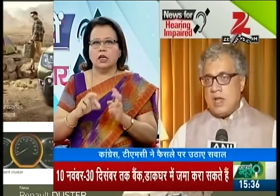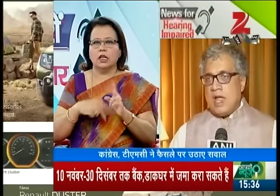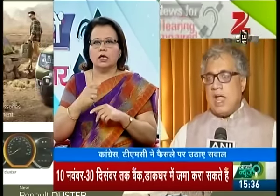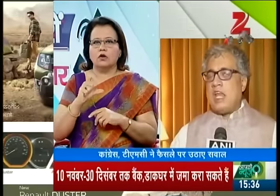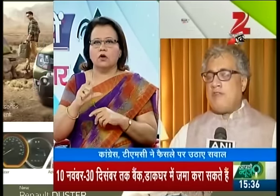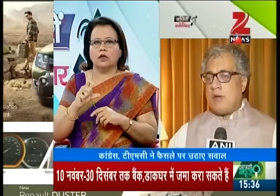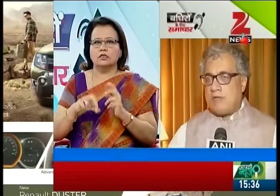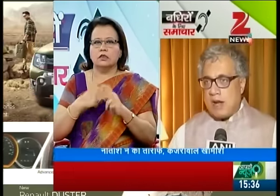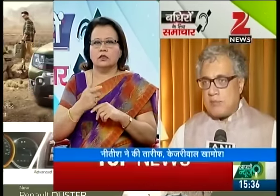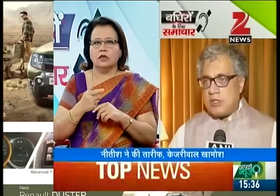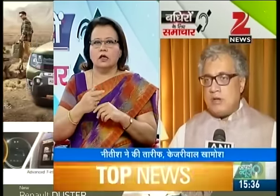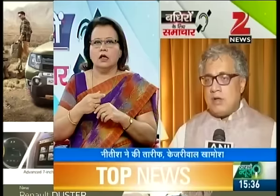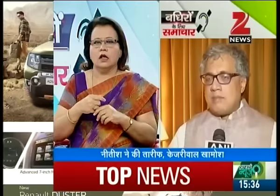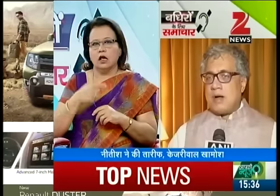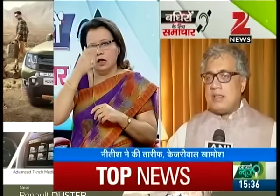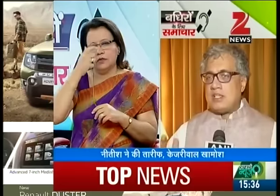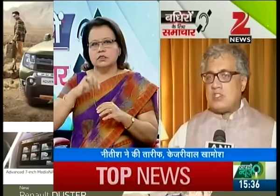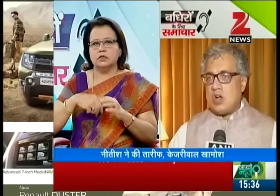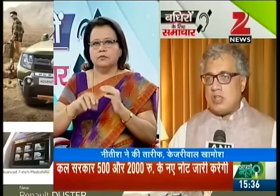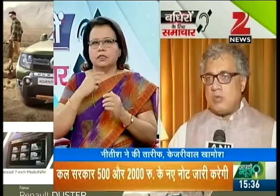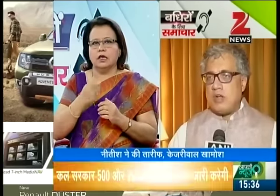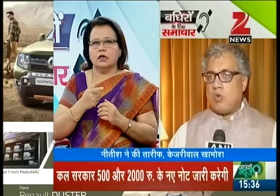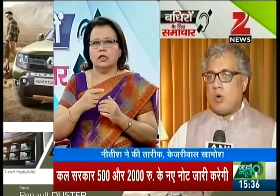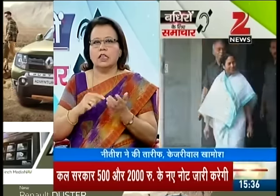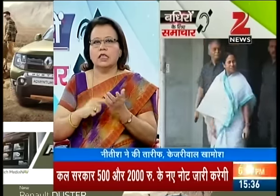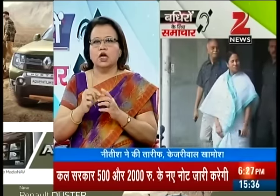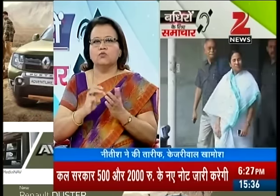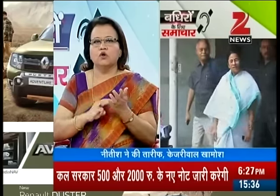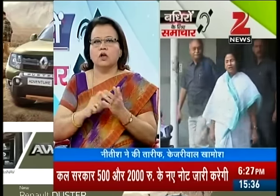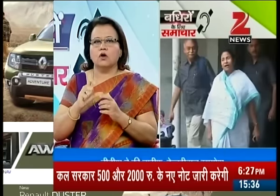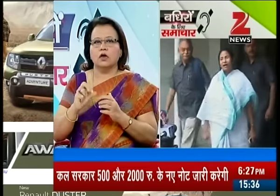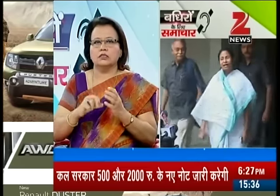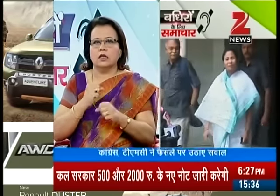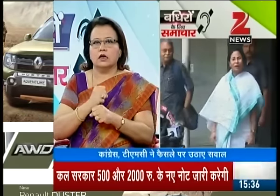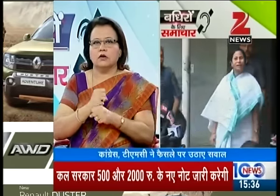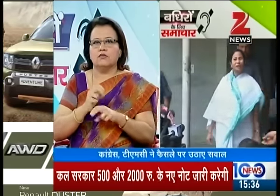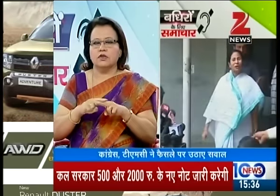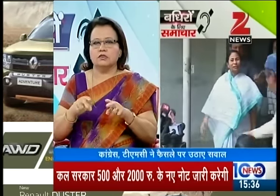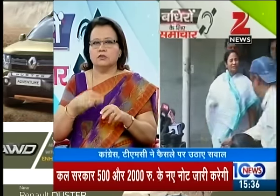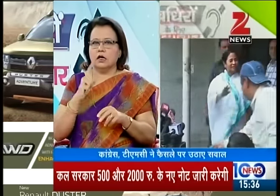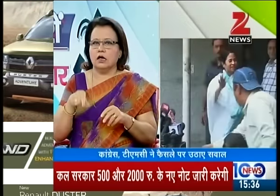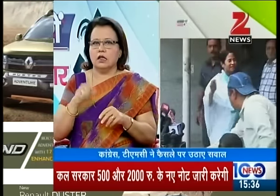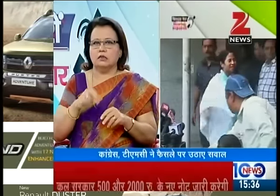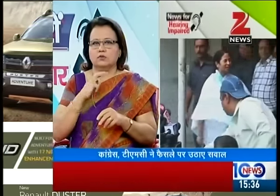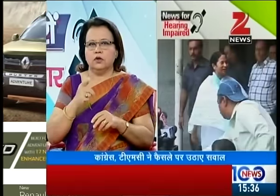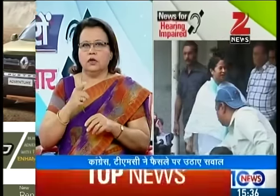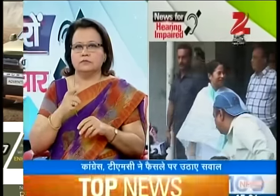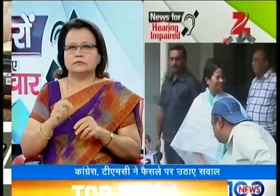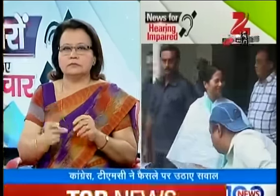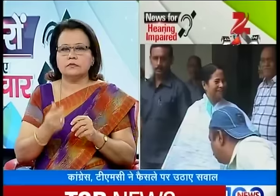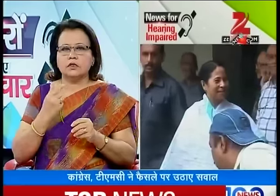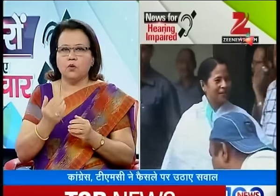हैं, लेकिन कांग्रेस ने इसे वित्तीय आपातकाल बताया है। तृणमूल कांग्रेस ने सरकार के फैसले की आलोचना की